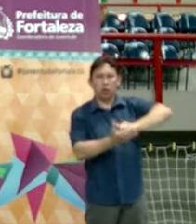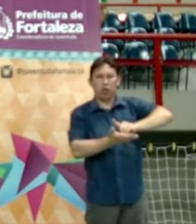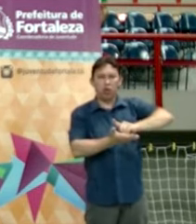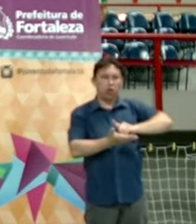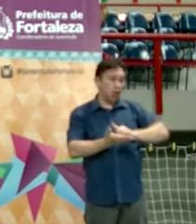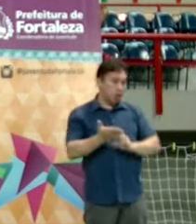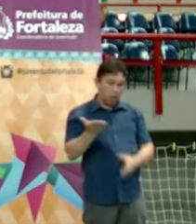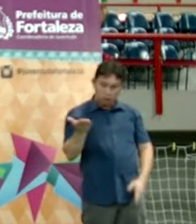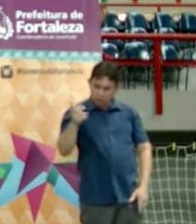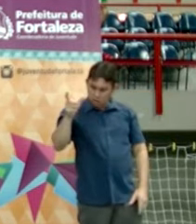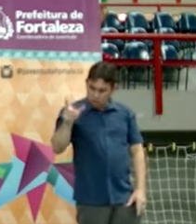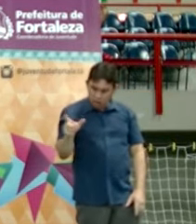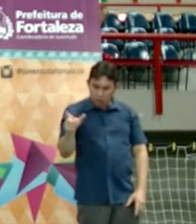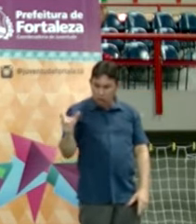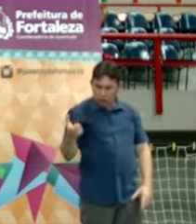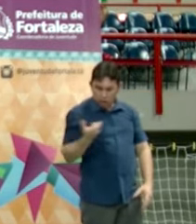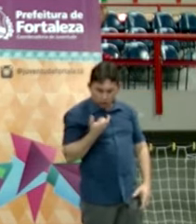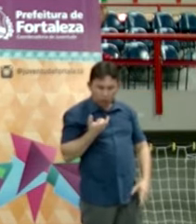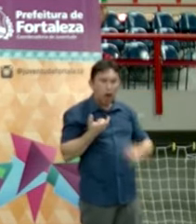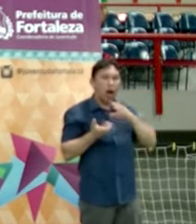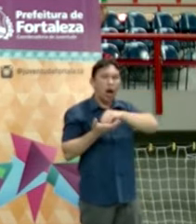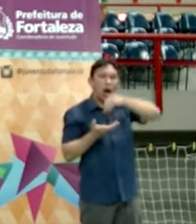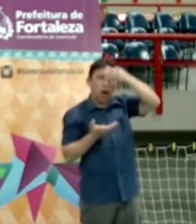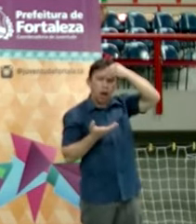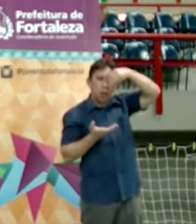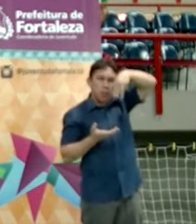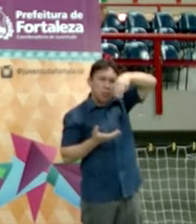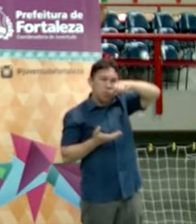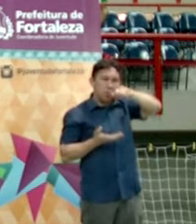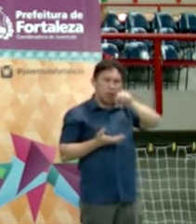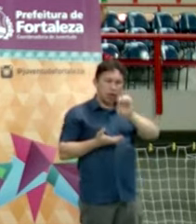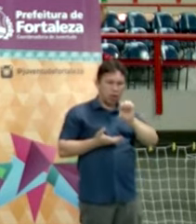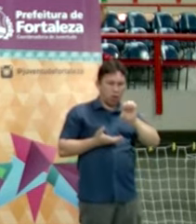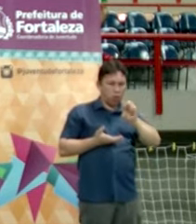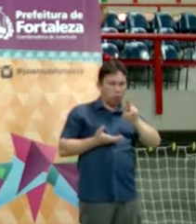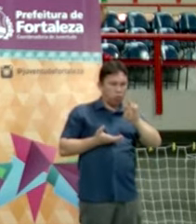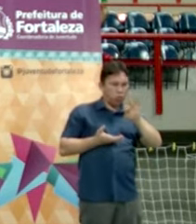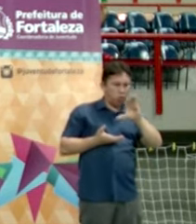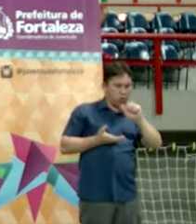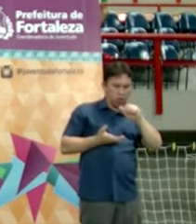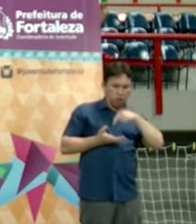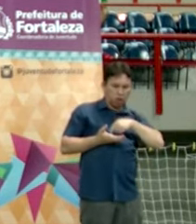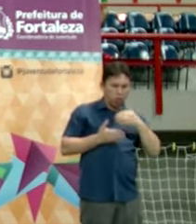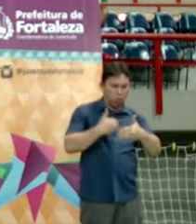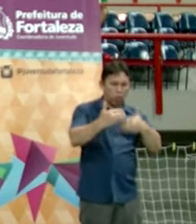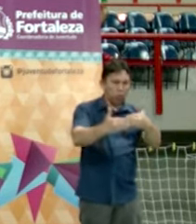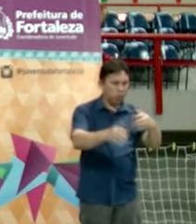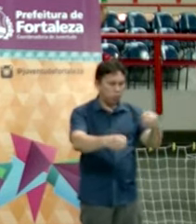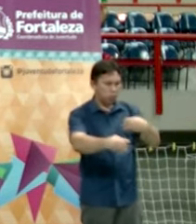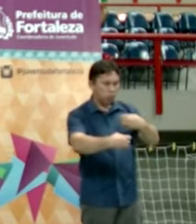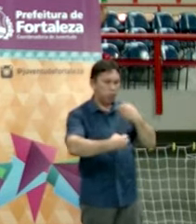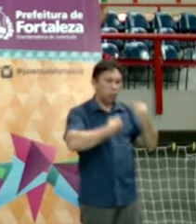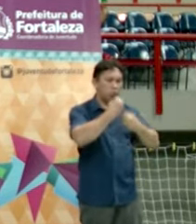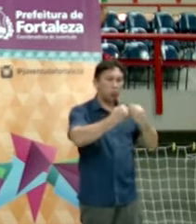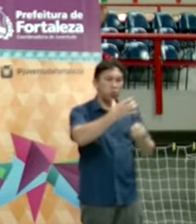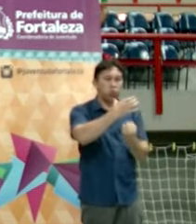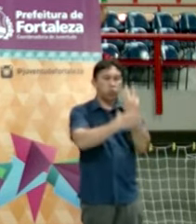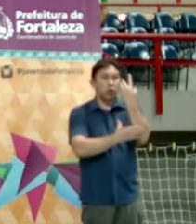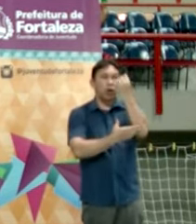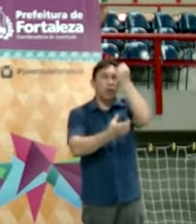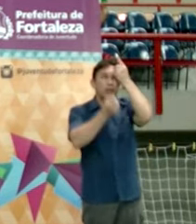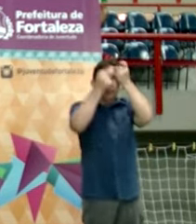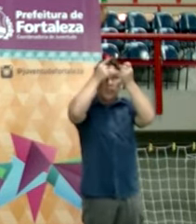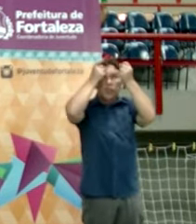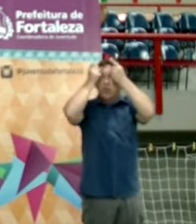a maiêutica seria esse processo de ajudar o indivíduo no processo então de fazer surgir